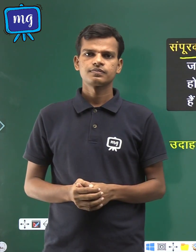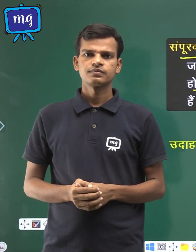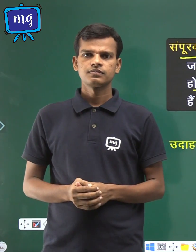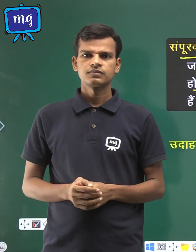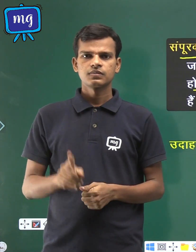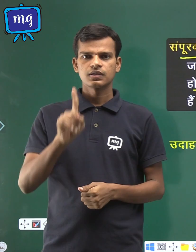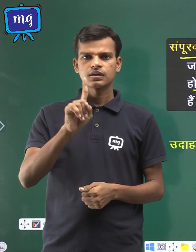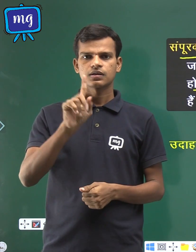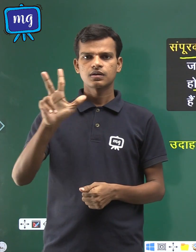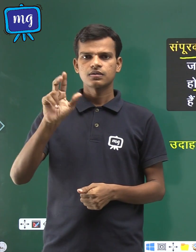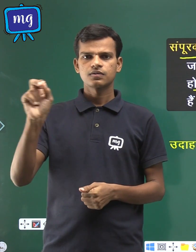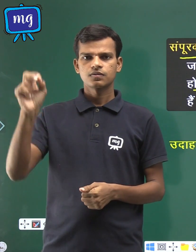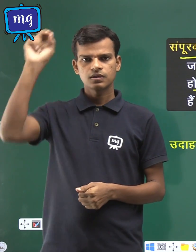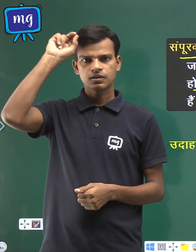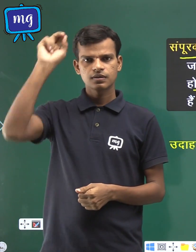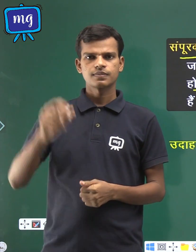180 डिग्री